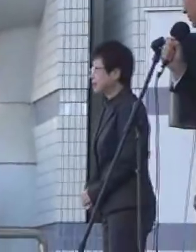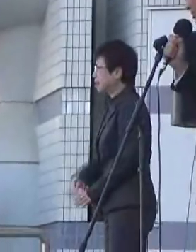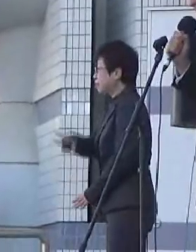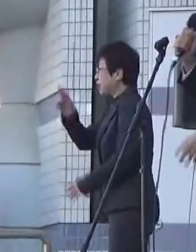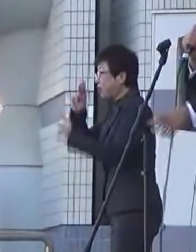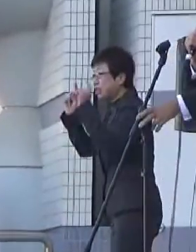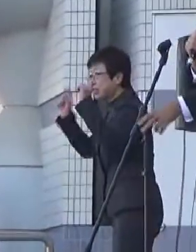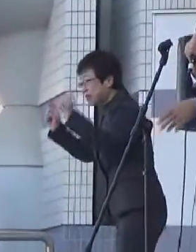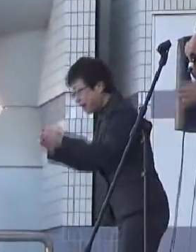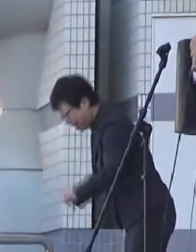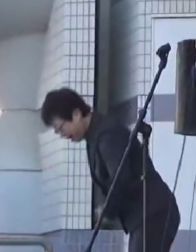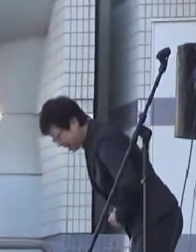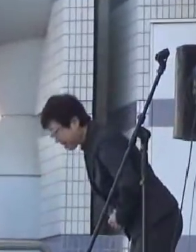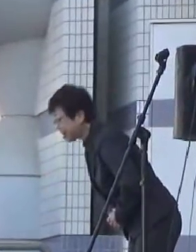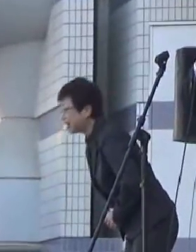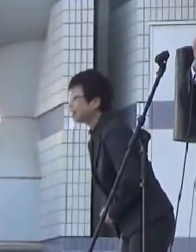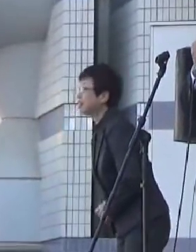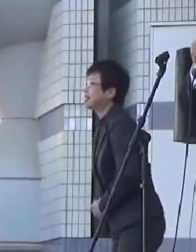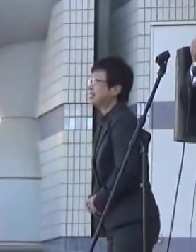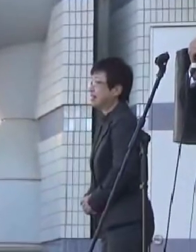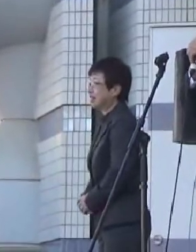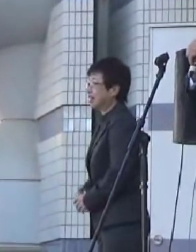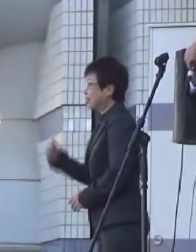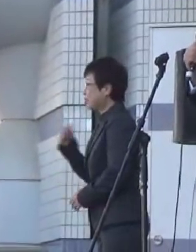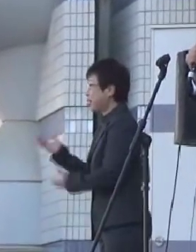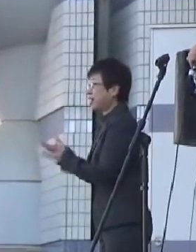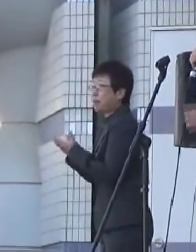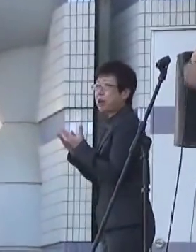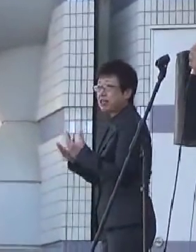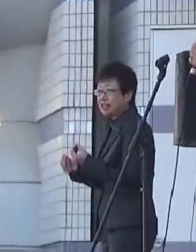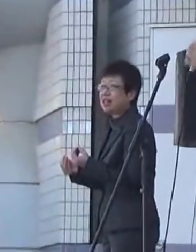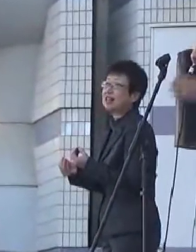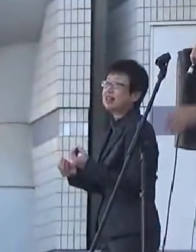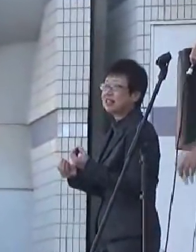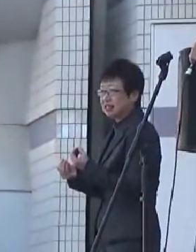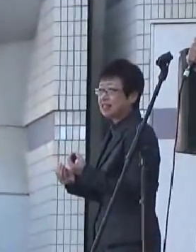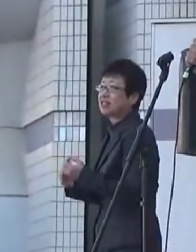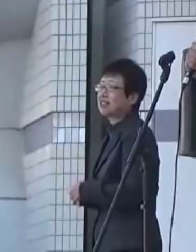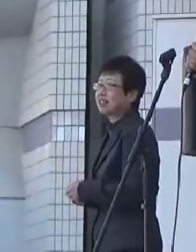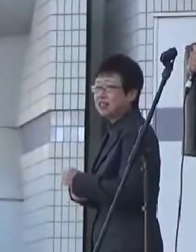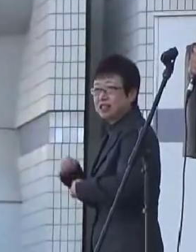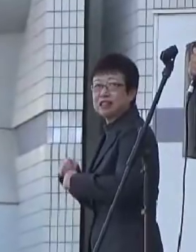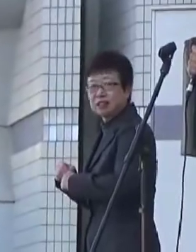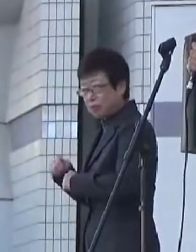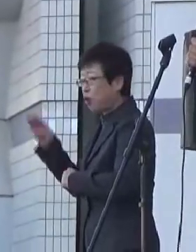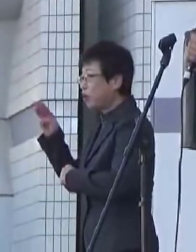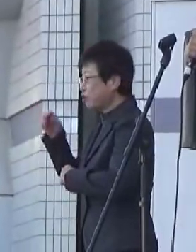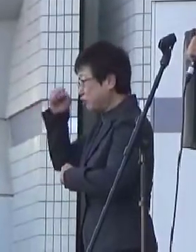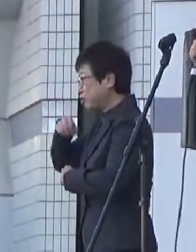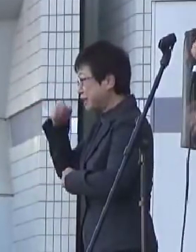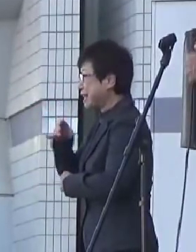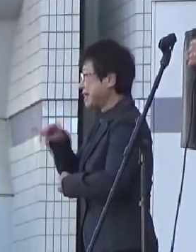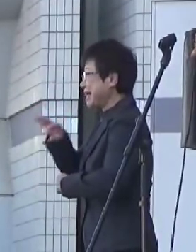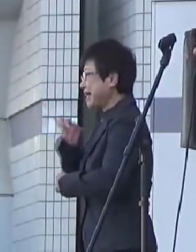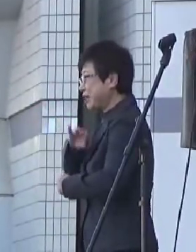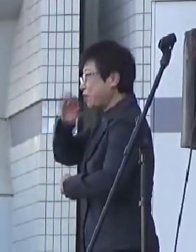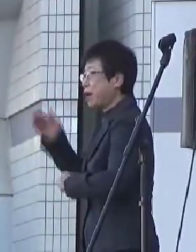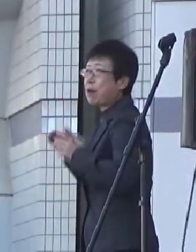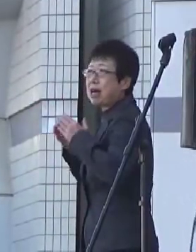どうも皆様こんにちは。ご紹介いただきました、立憲民主党衆議院議員の山崎誠でございます